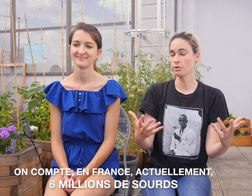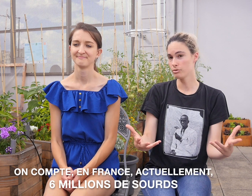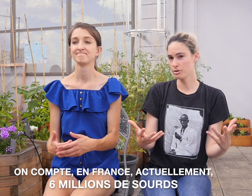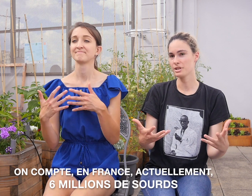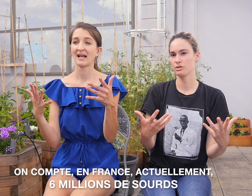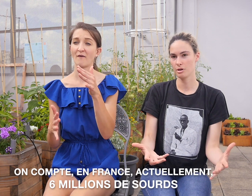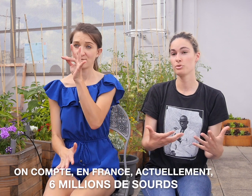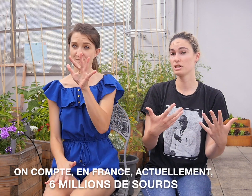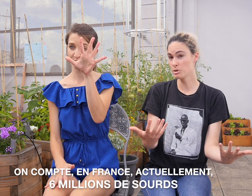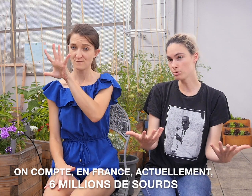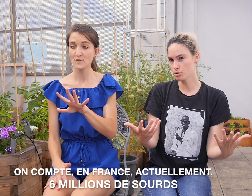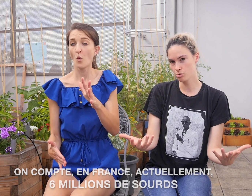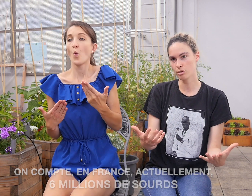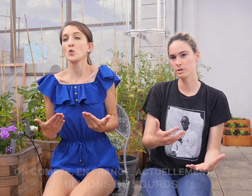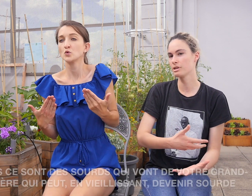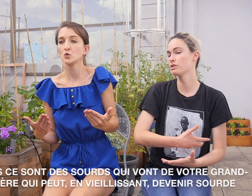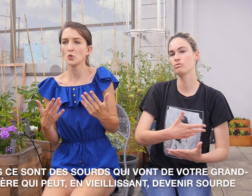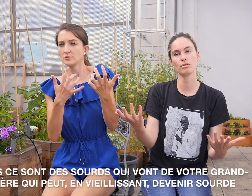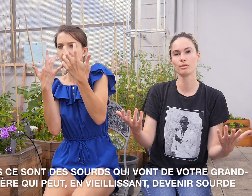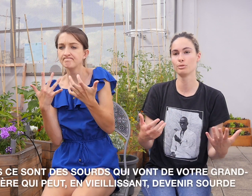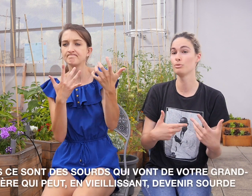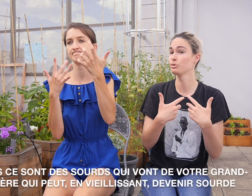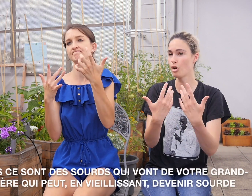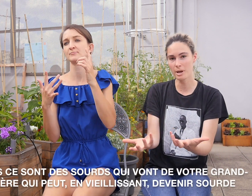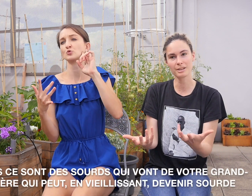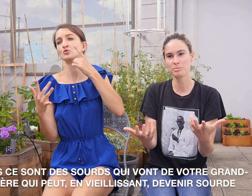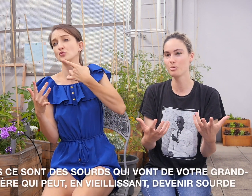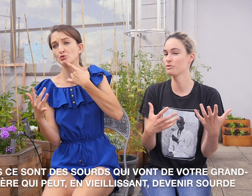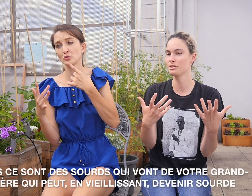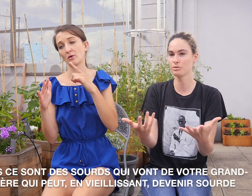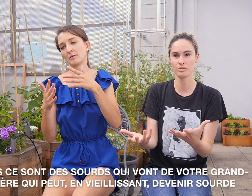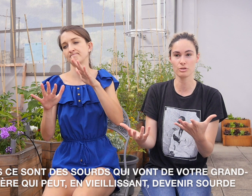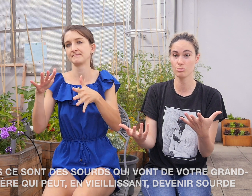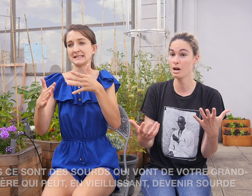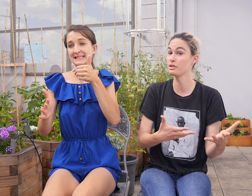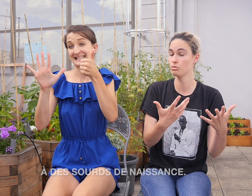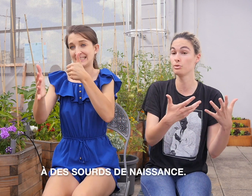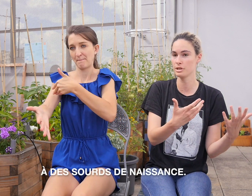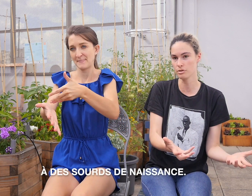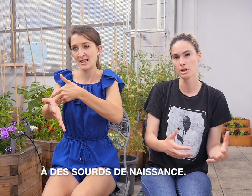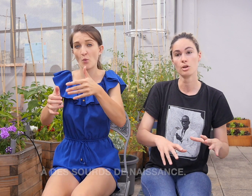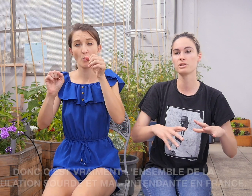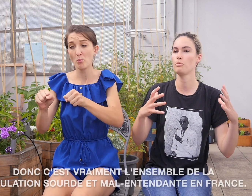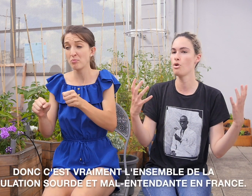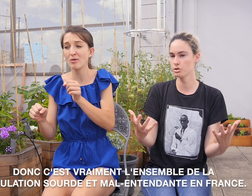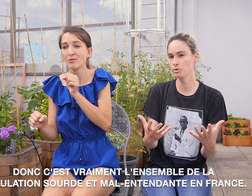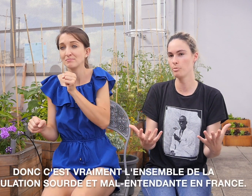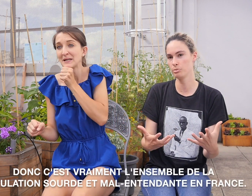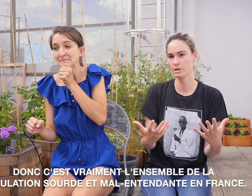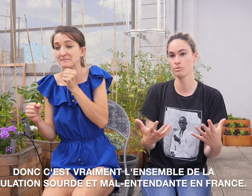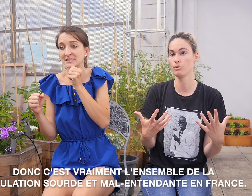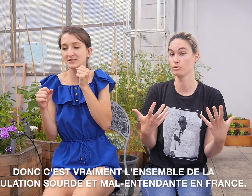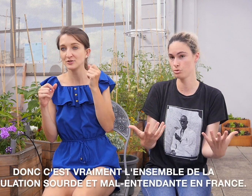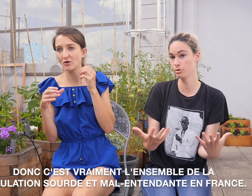On compte en France actuellement 6 millions de sourds, mais c'est des sourds de votre grand-mère qui peut en vieillissant devenir sourd à des sourds de naissance. Donc c'est vraiment l'ensemble